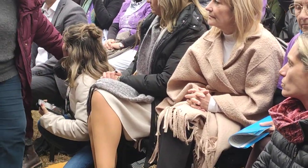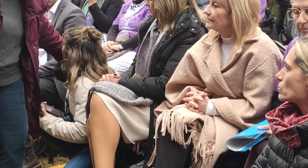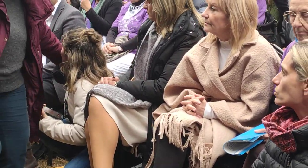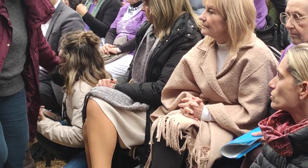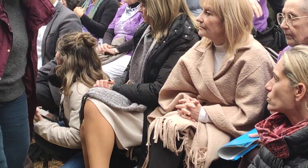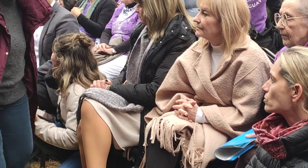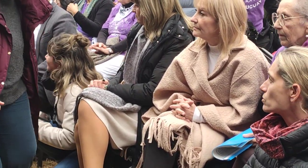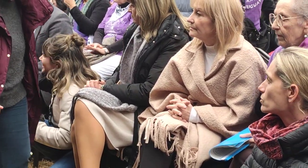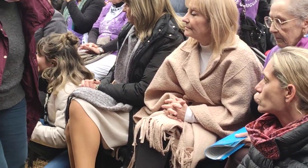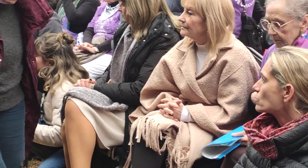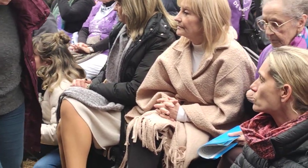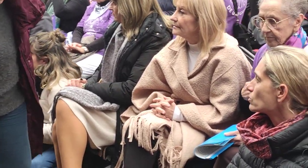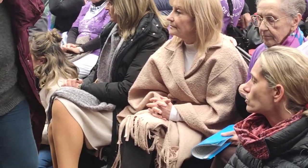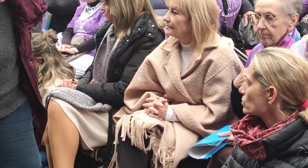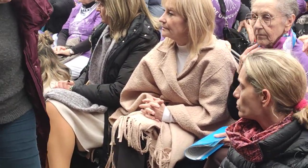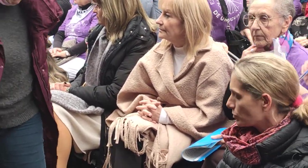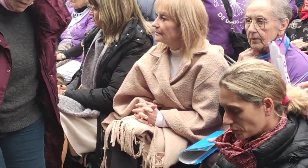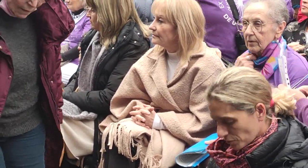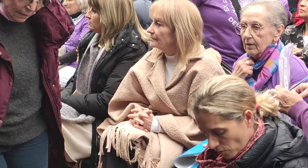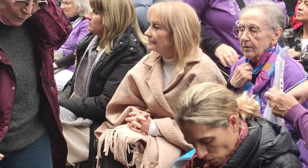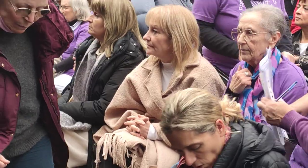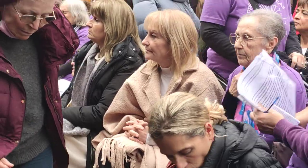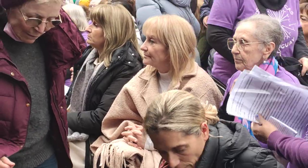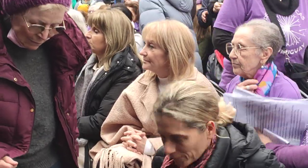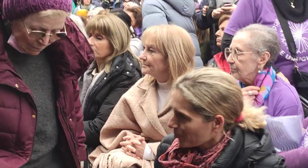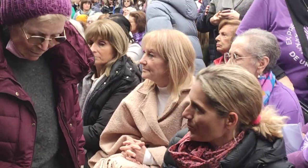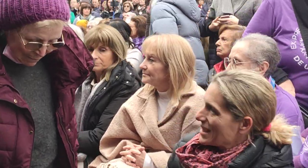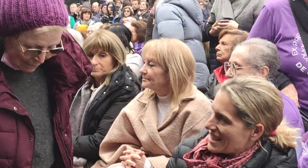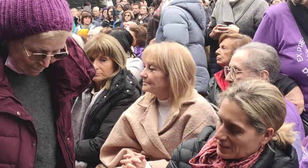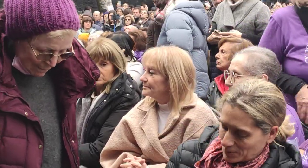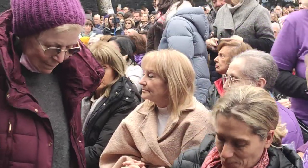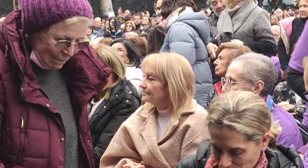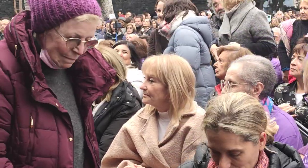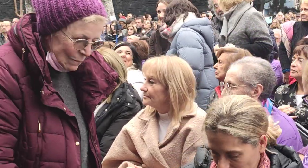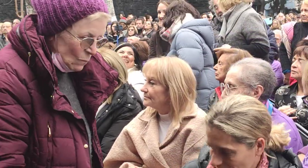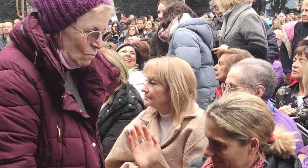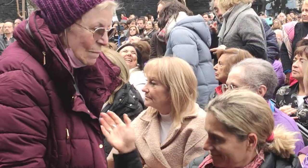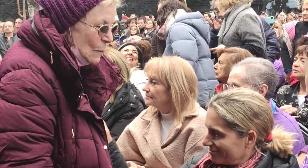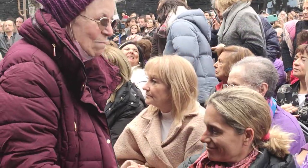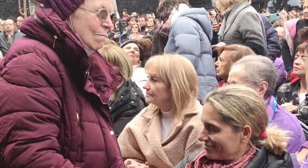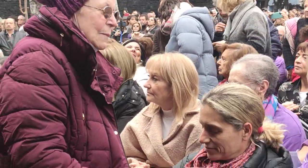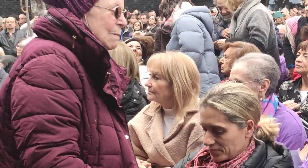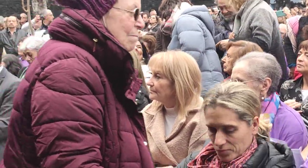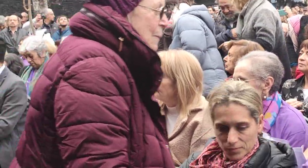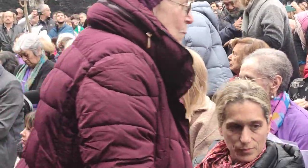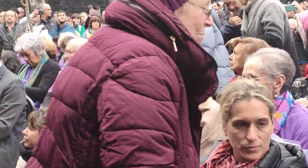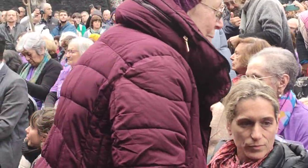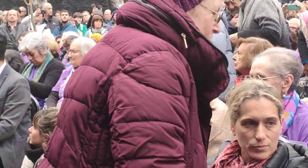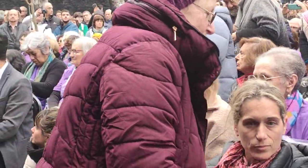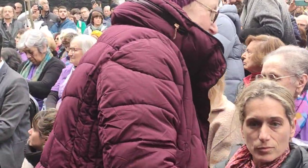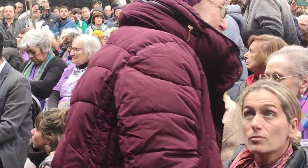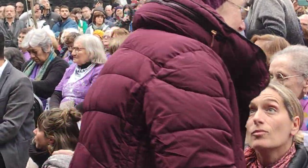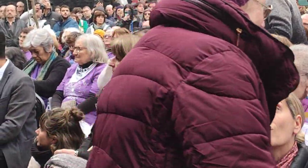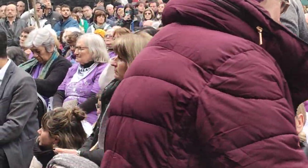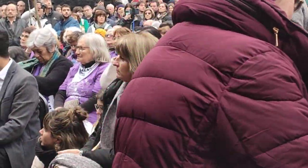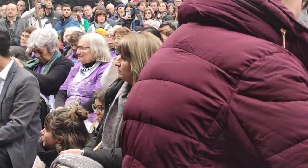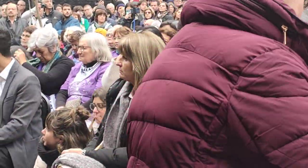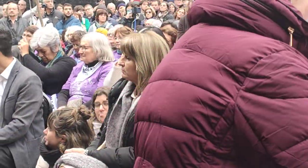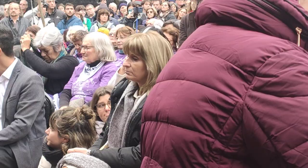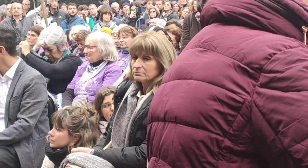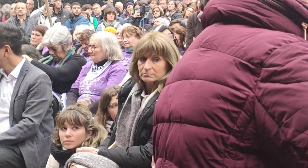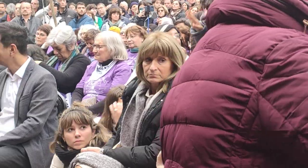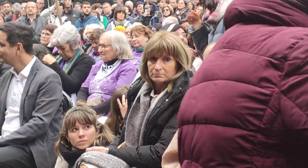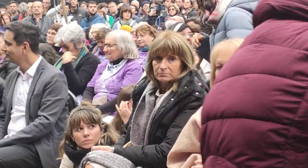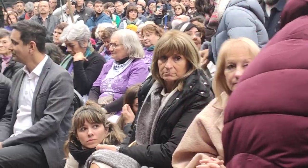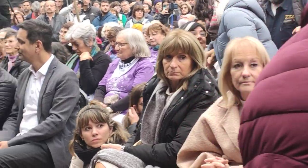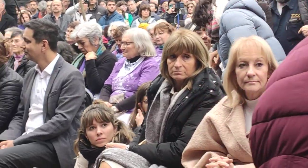Tenemos que hacer también agradecimientos de la casa al Departamento de Planificación,